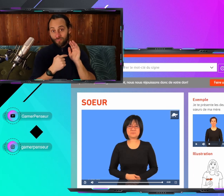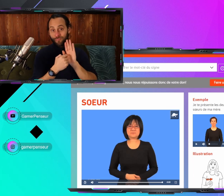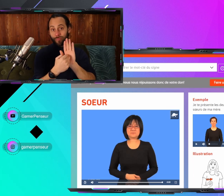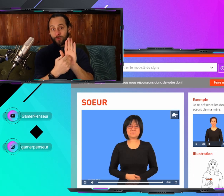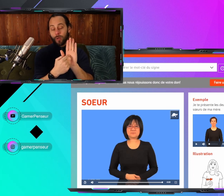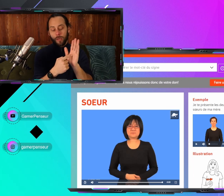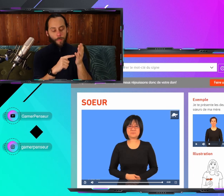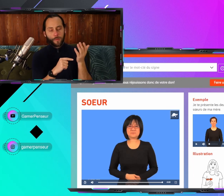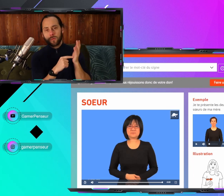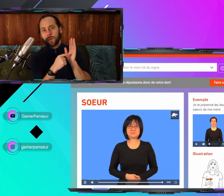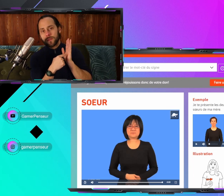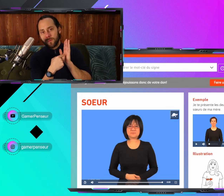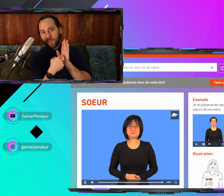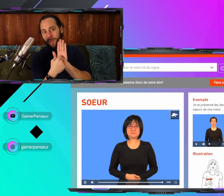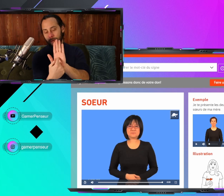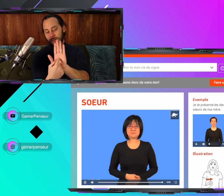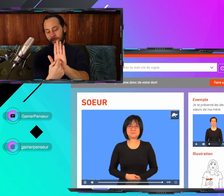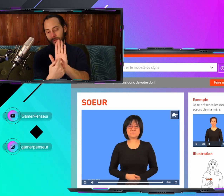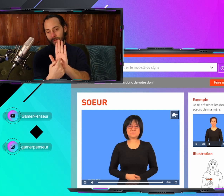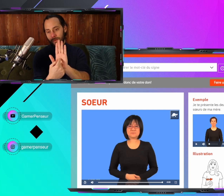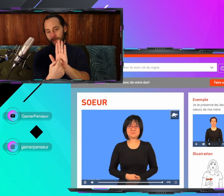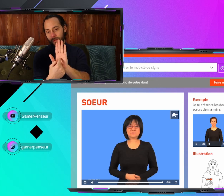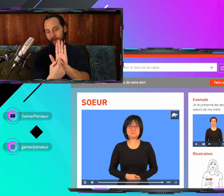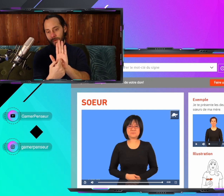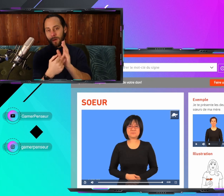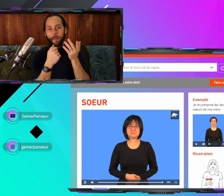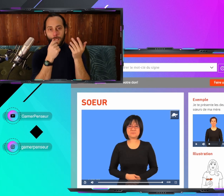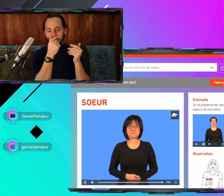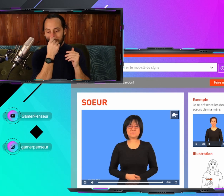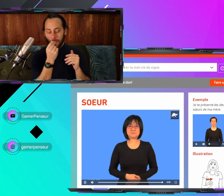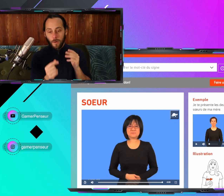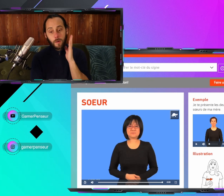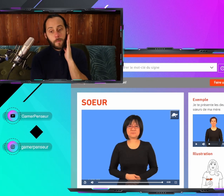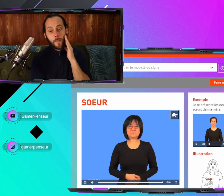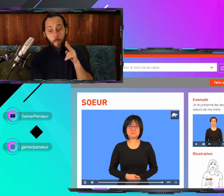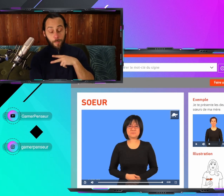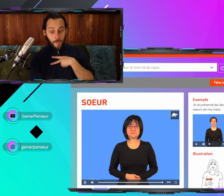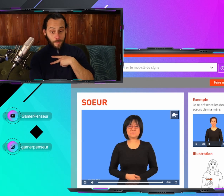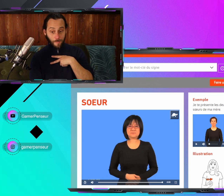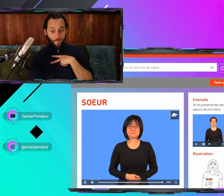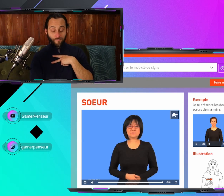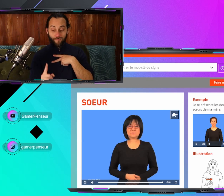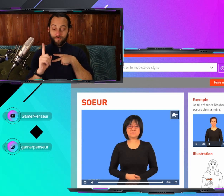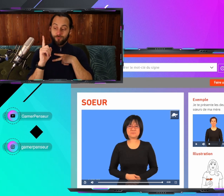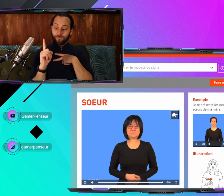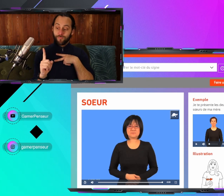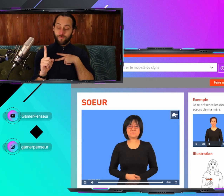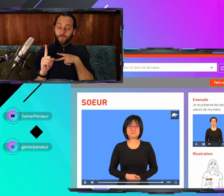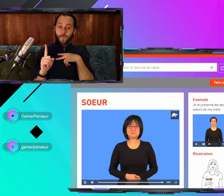Moi. Ouais, il n'y a pas besoin du moi parce que c'est moi qui présente. Ouais, peut-être c'est ça alors. Maman pie.